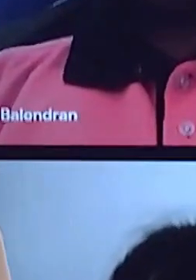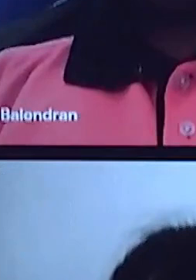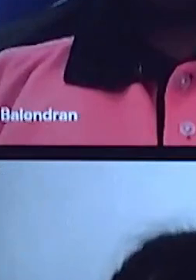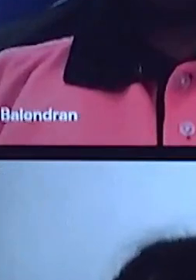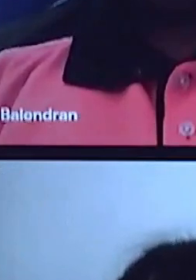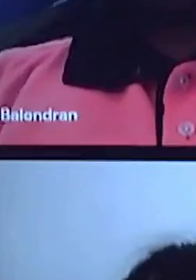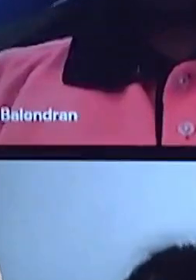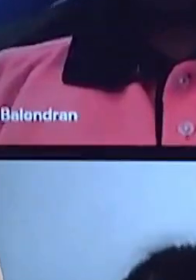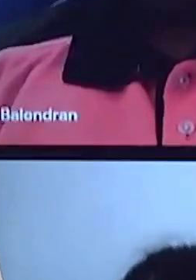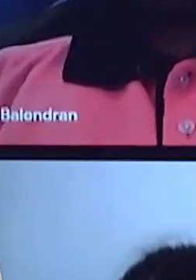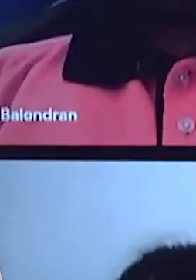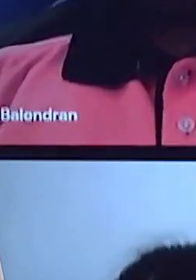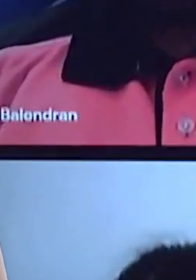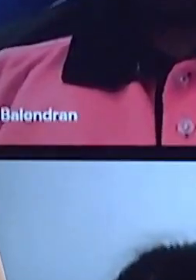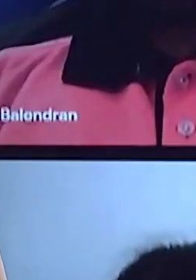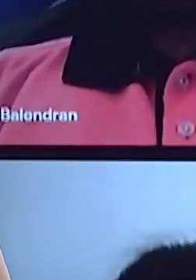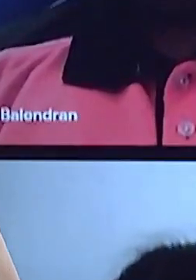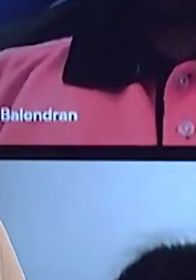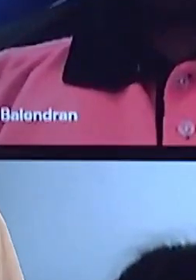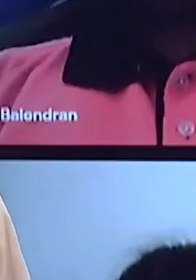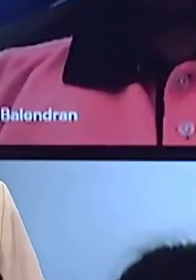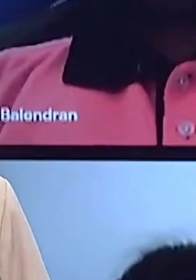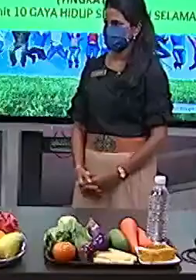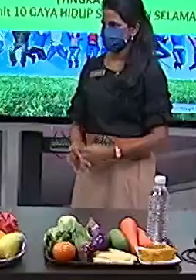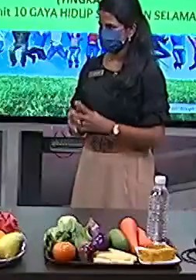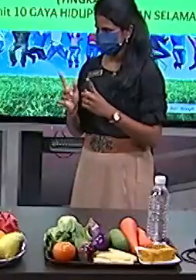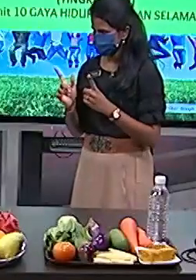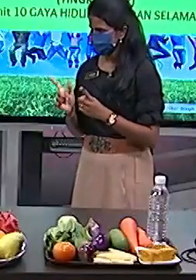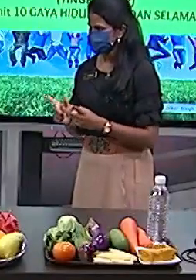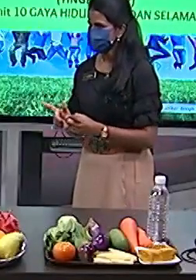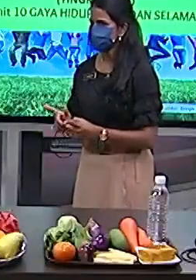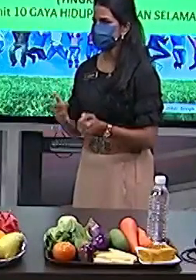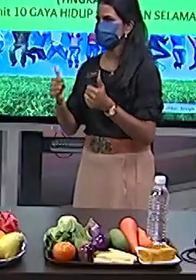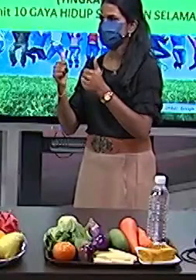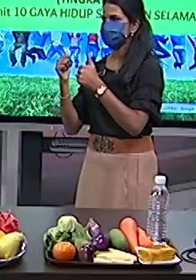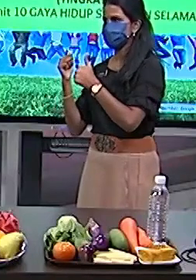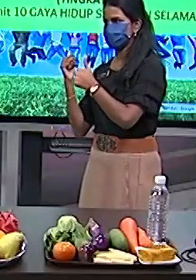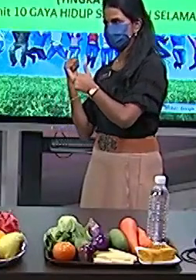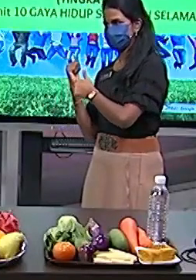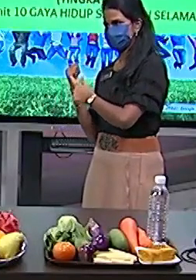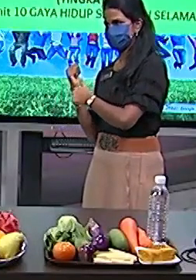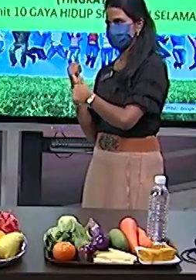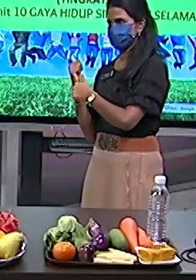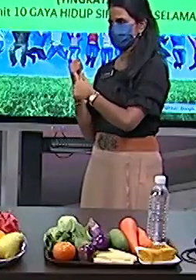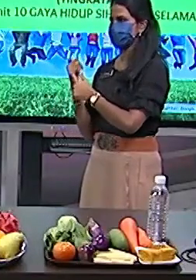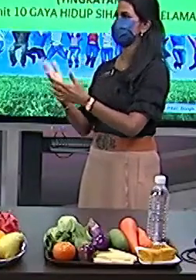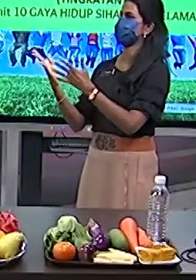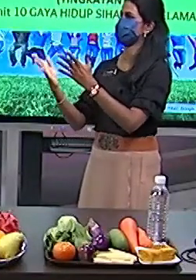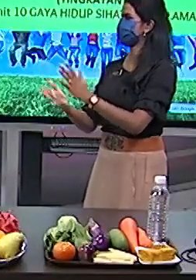kenapa kita tidak boleh makan terlalu banyak, cikgu? Nak tahu lebih lanjut? Kita masuk slide dulu. Oh, silakan. Ada